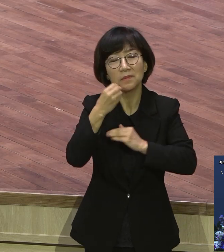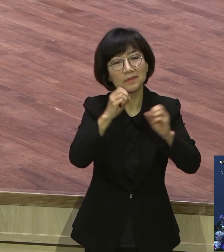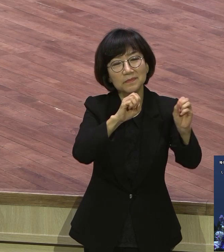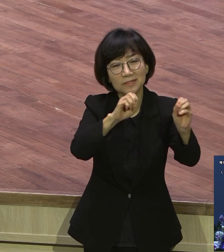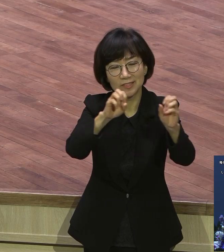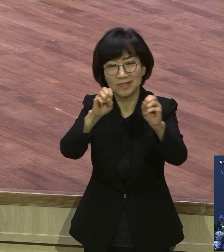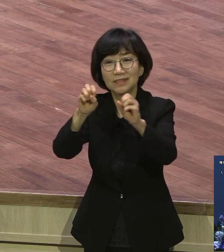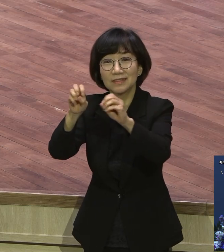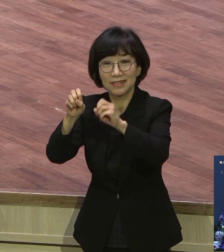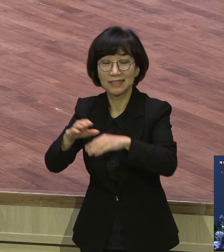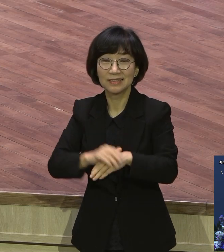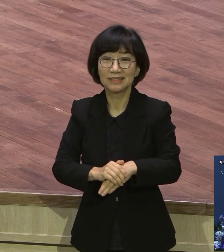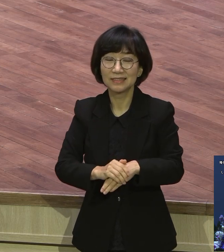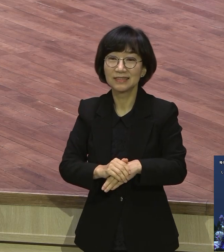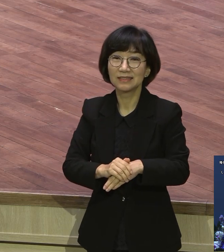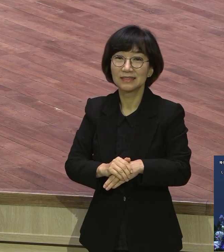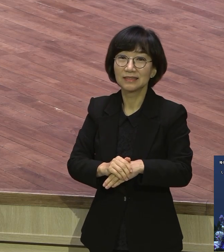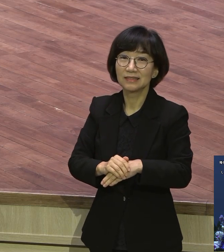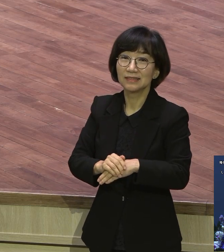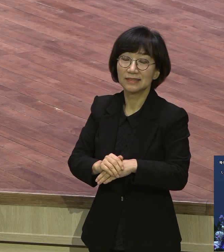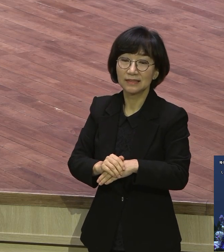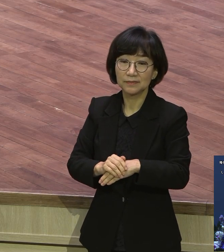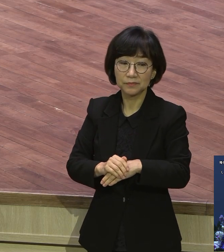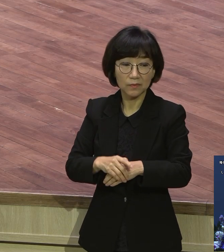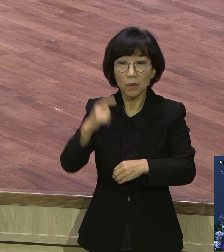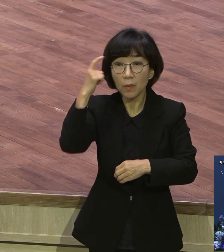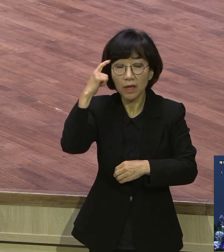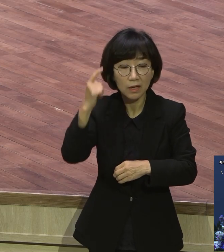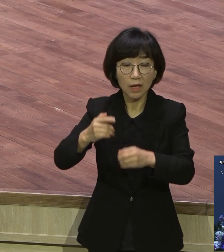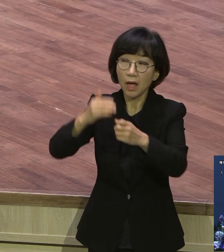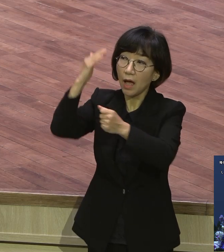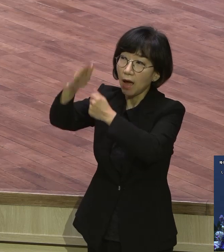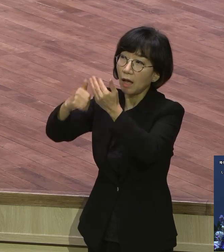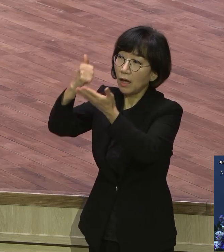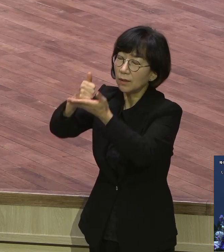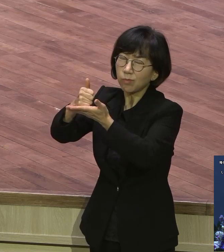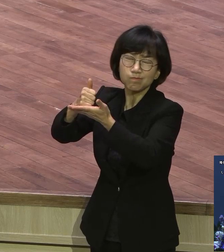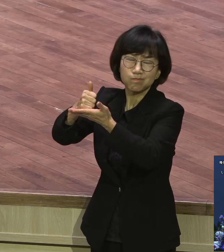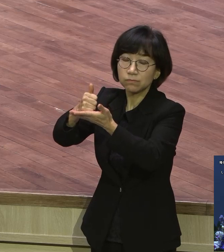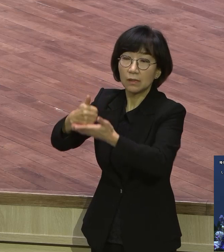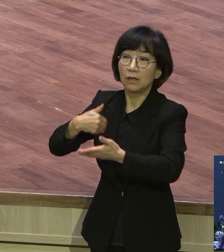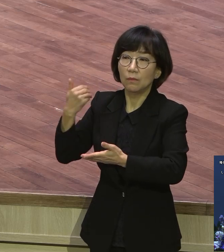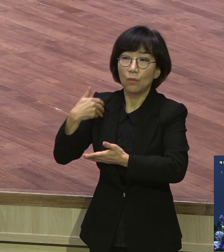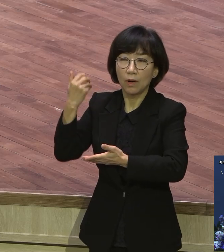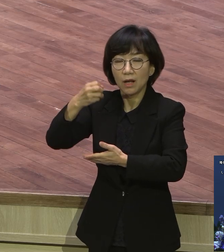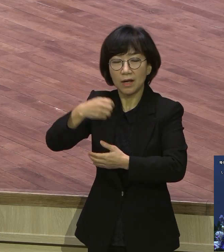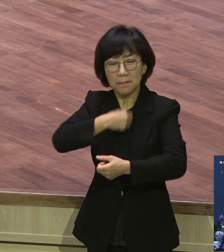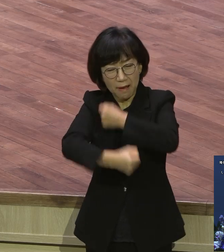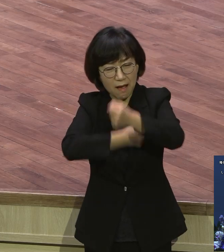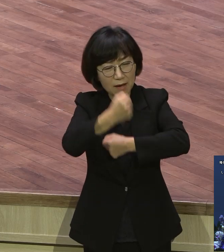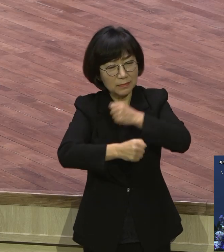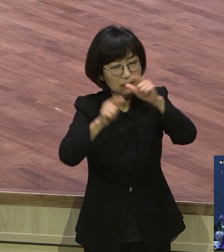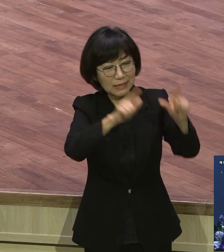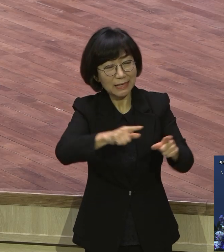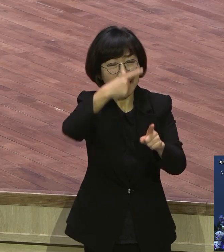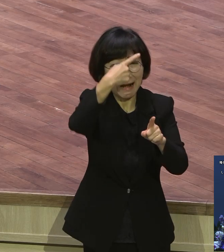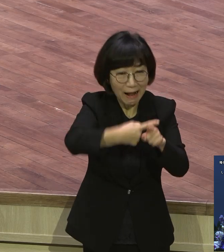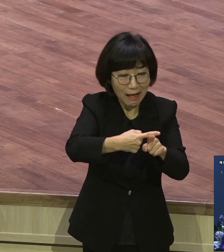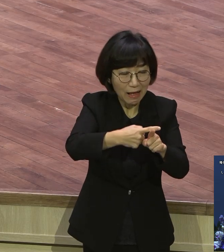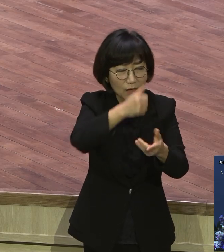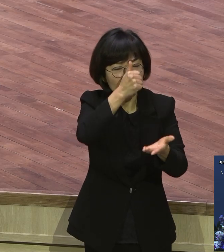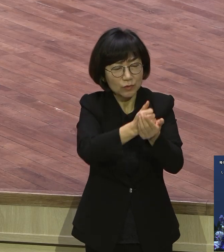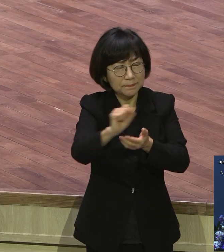하나님으로부터 이 어마어마한 축복을 모르고 자기 마음대로 살다가 비참하게 된 사람 그